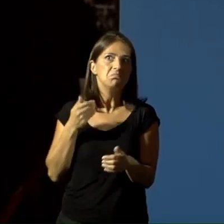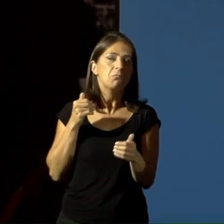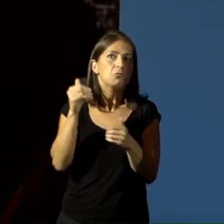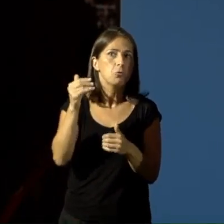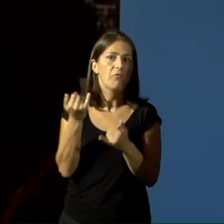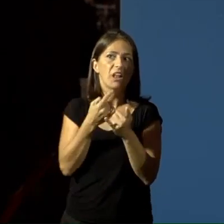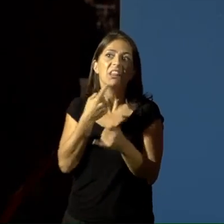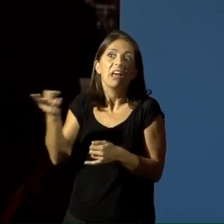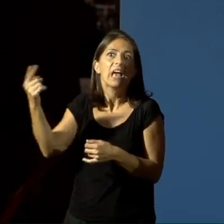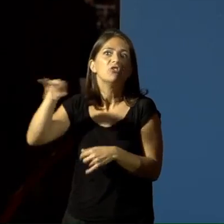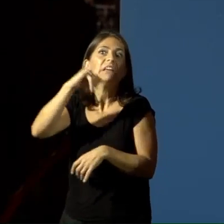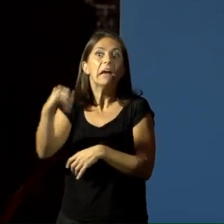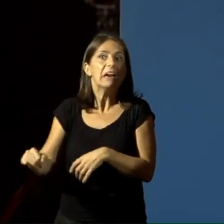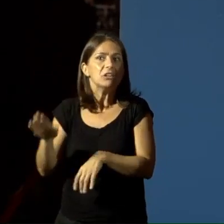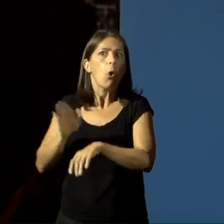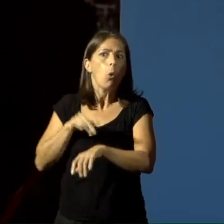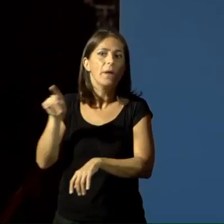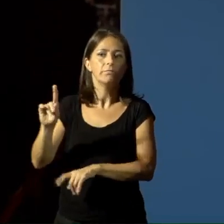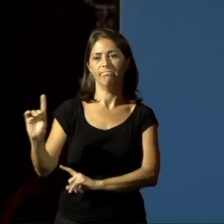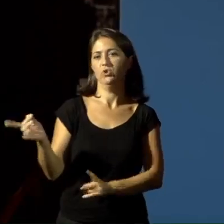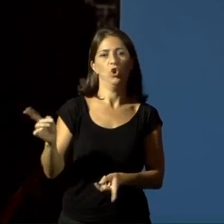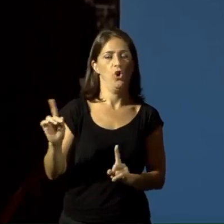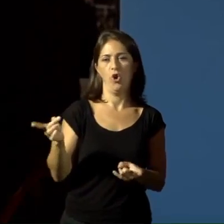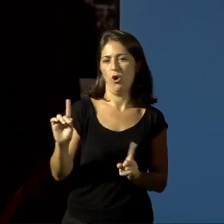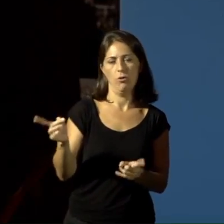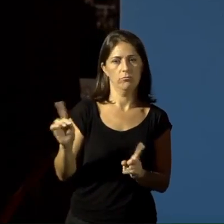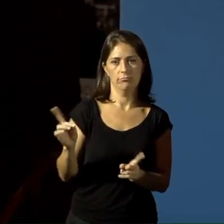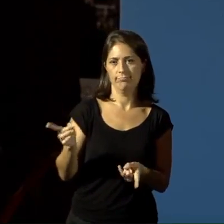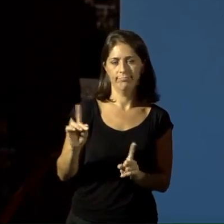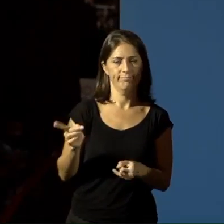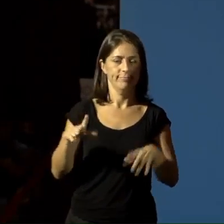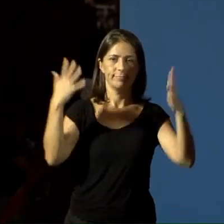como eles din da crise. Non é cuestión disto, non.